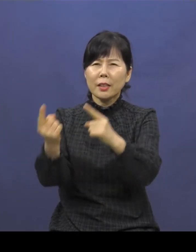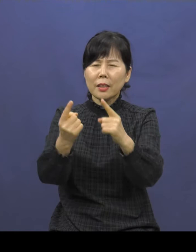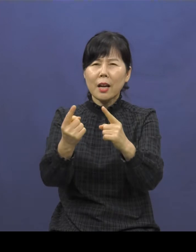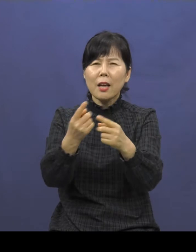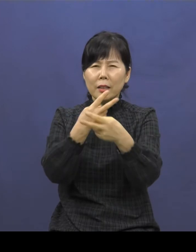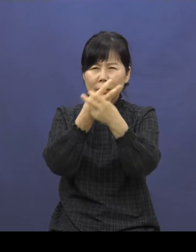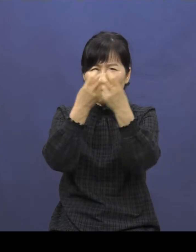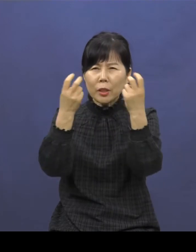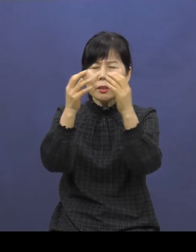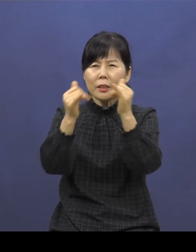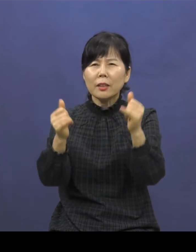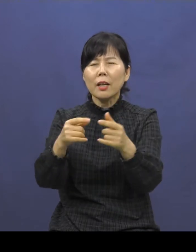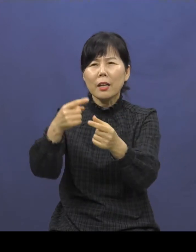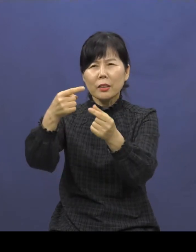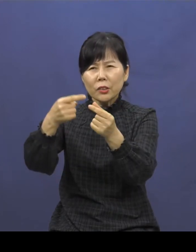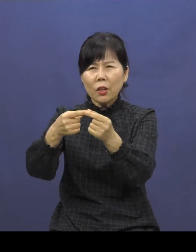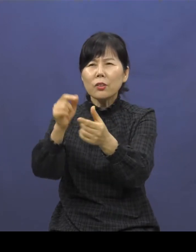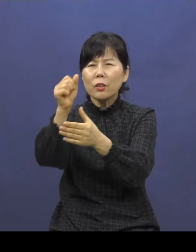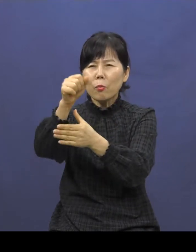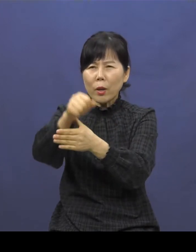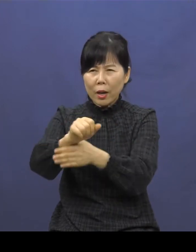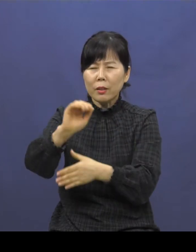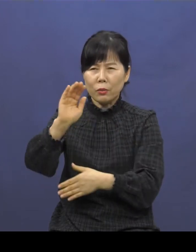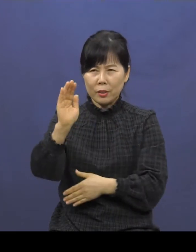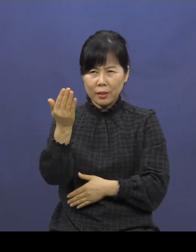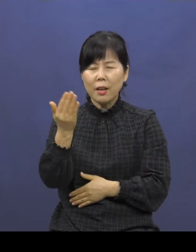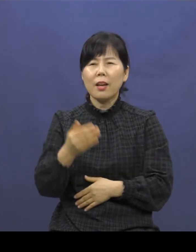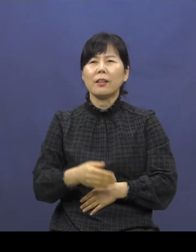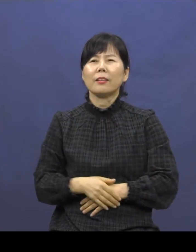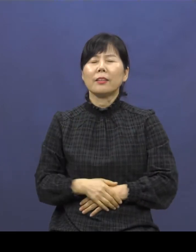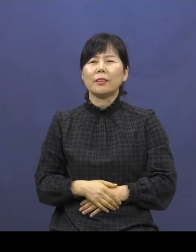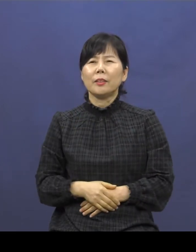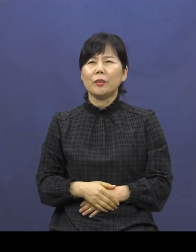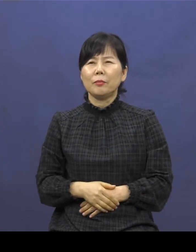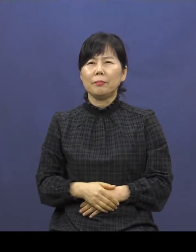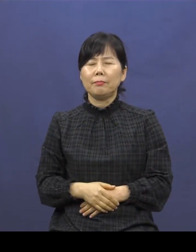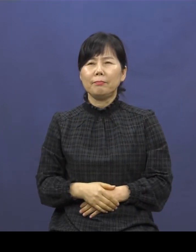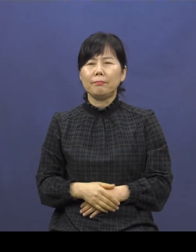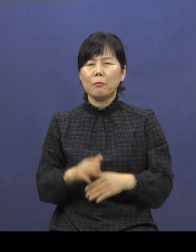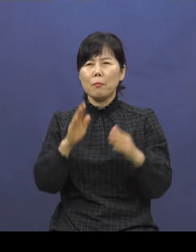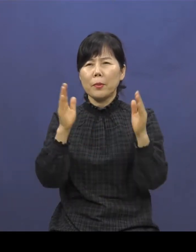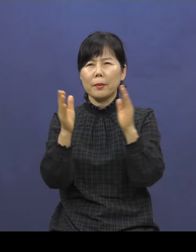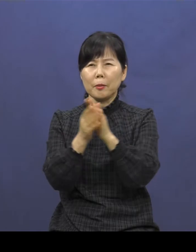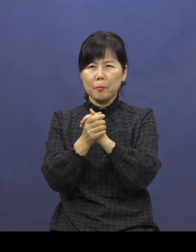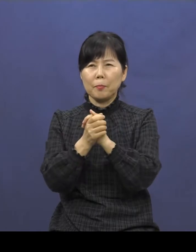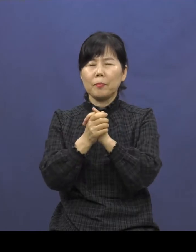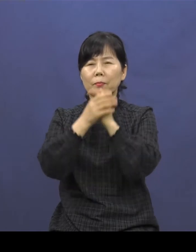자 가운데서 다시 살아나사 잠자는 자들의 첫 열매가 되셨도다. 아멘.